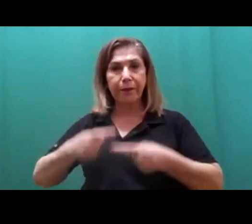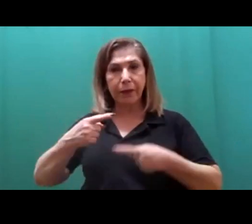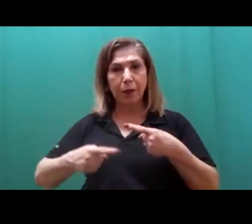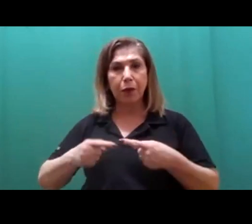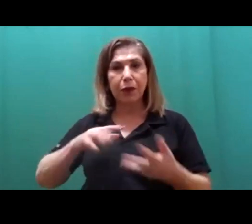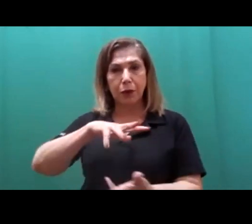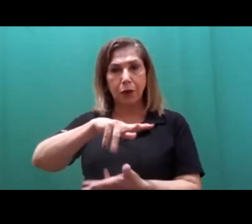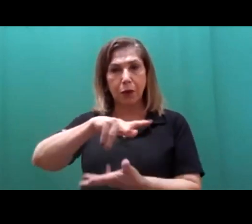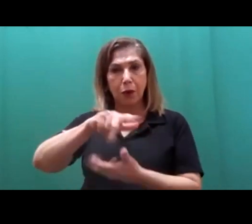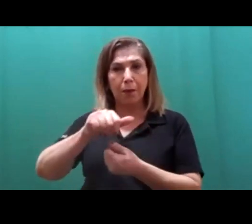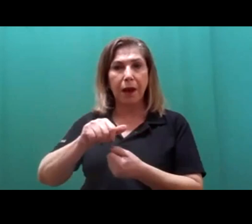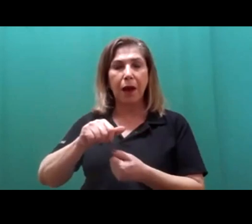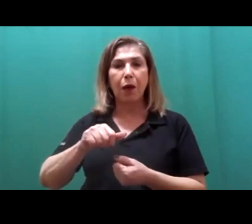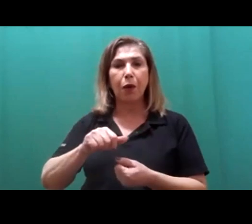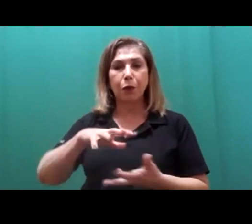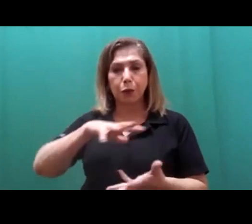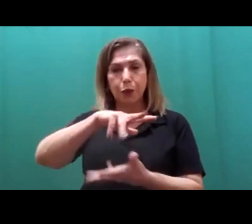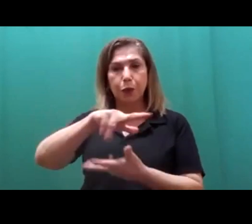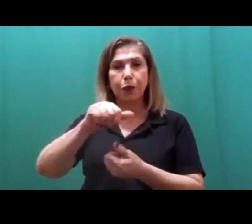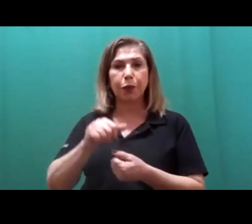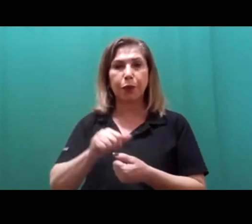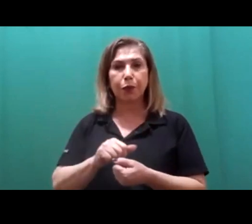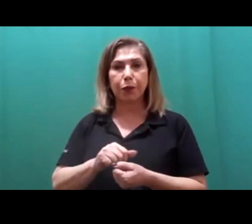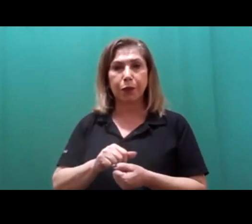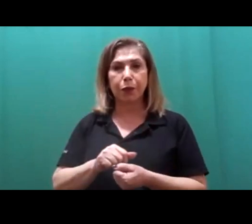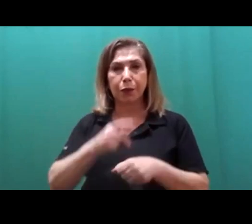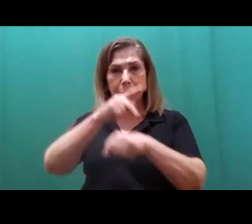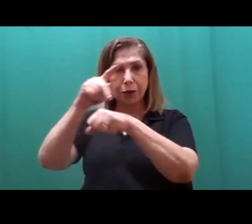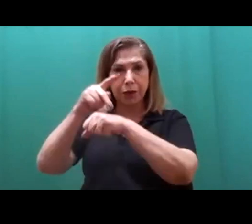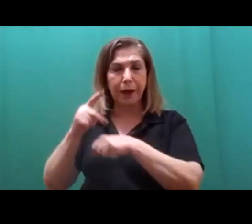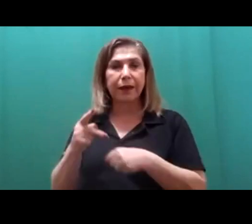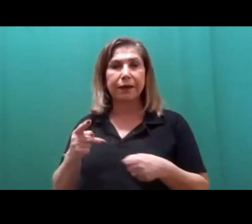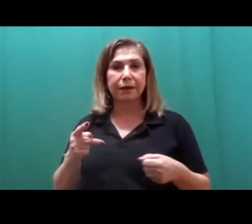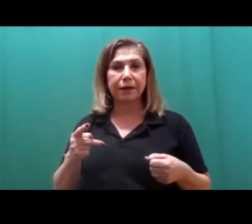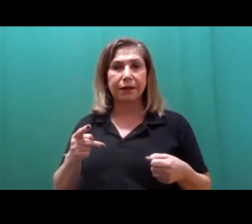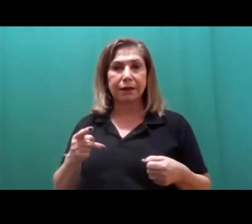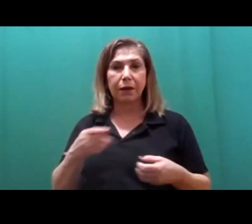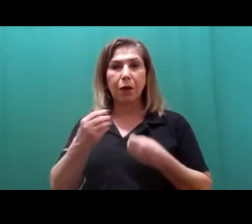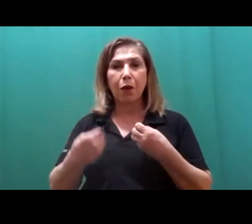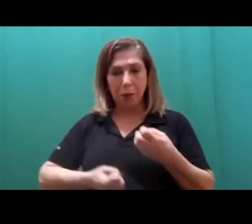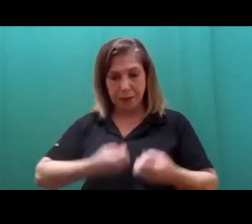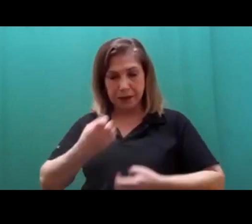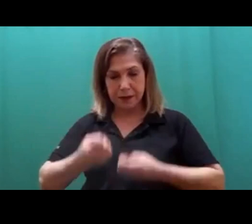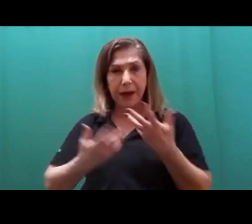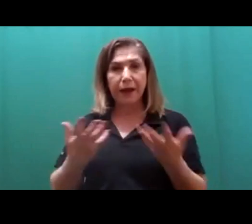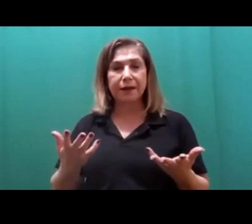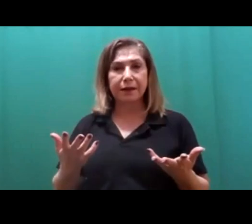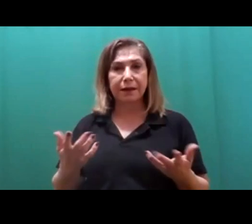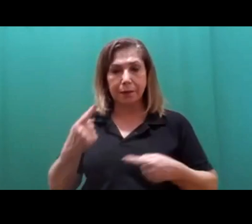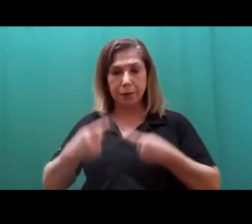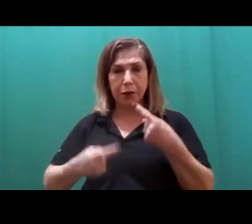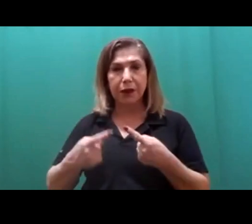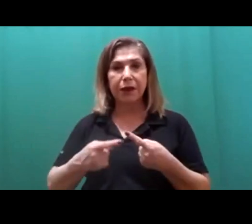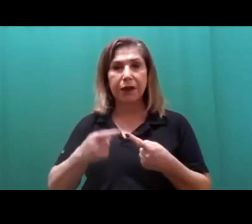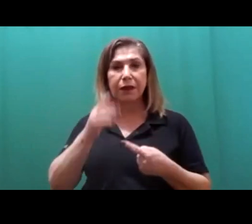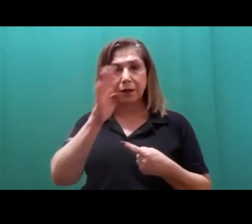globais, internacionais e como se expressam também, né, nas esferas, né, das políticas nacionais e